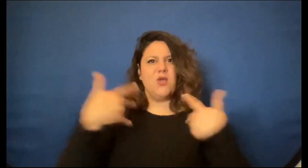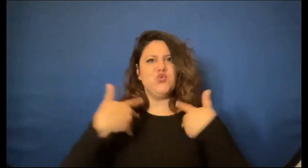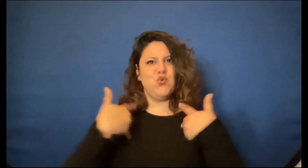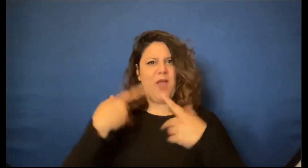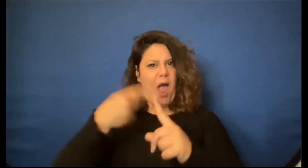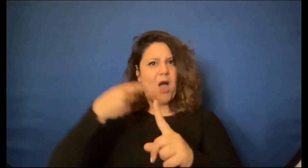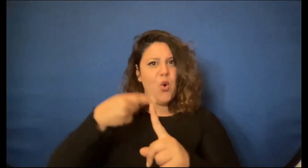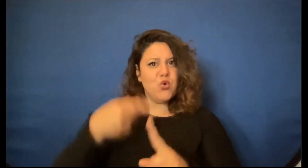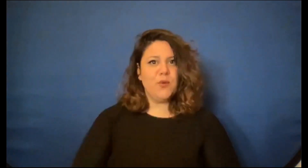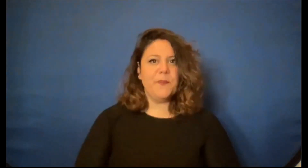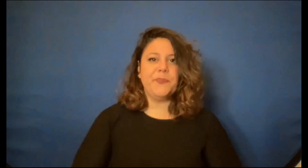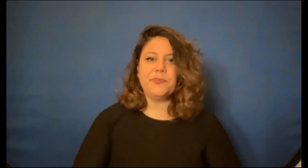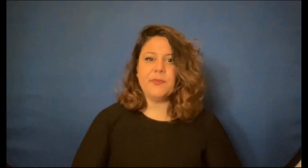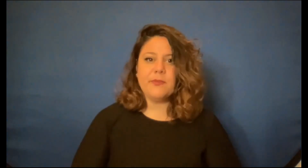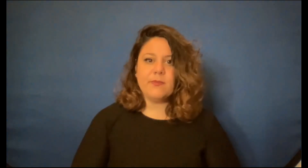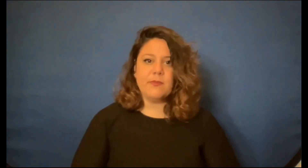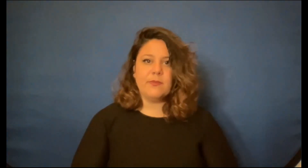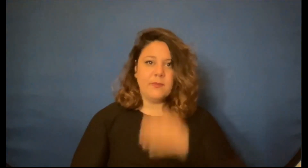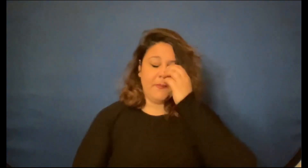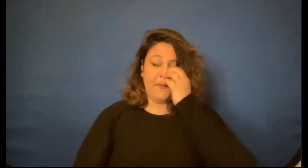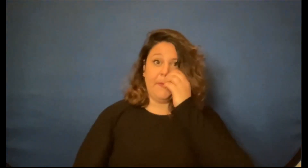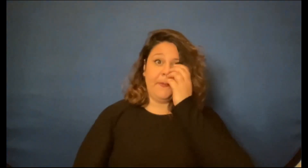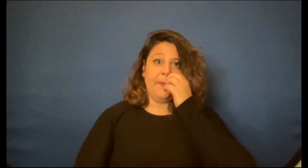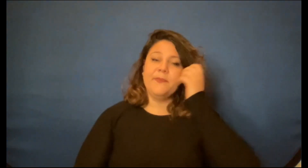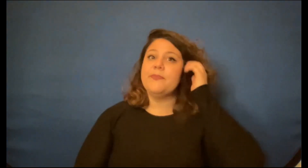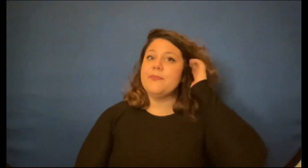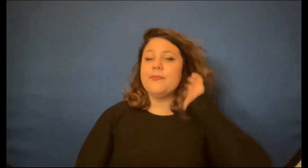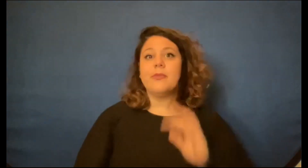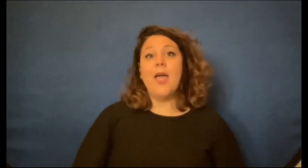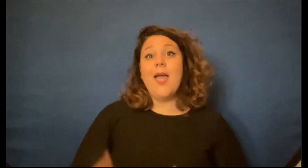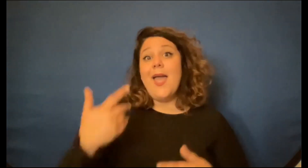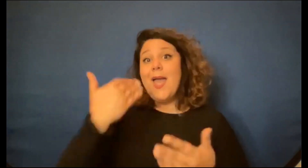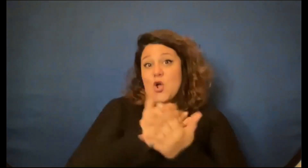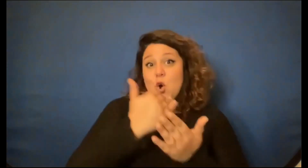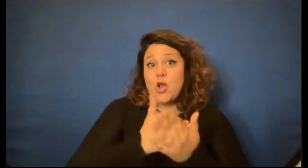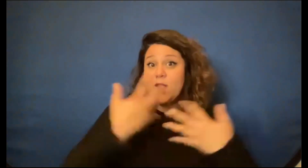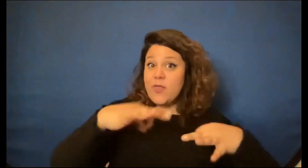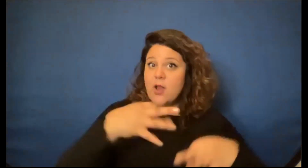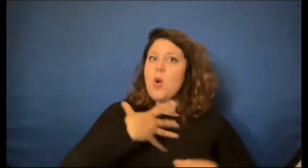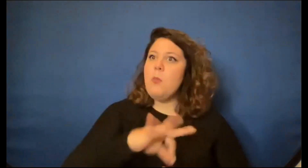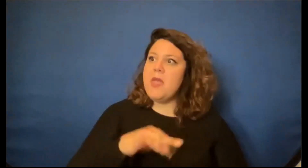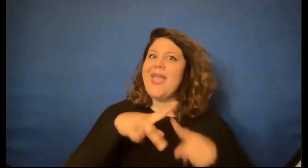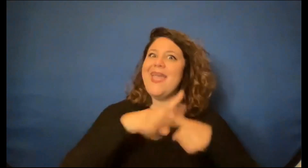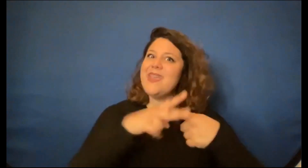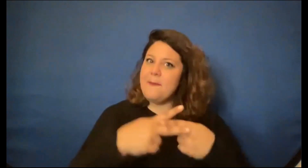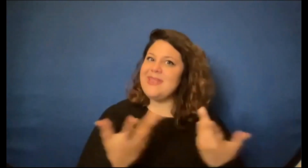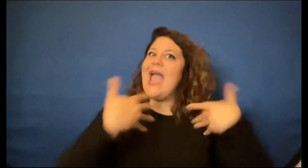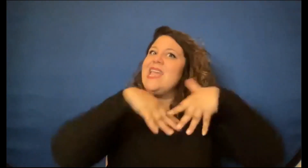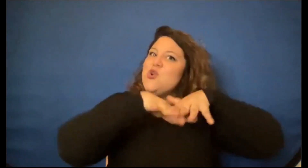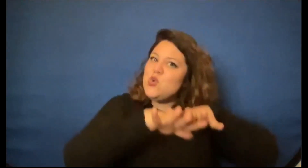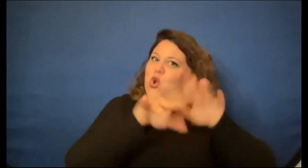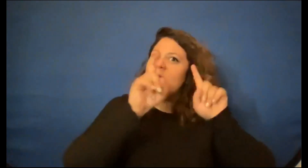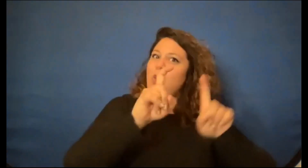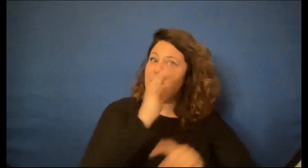Y la escuela ordinaria puede ser un buen instrumento de inclusión educativa siempre que hayan